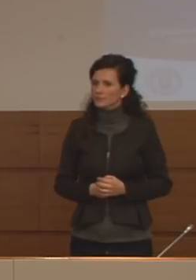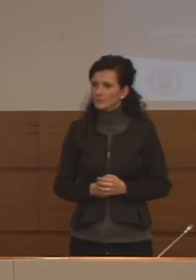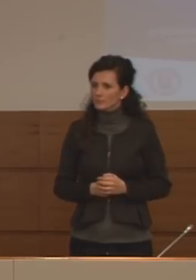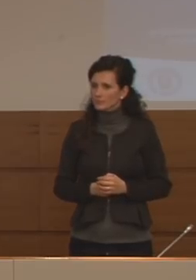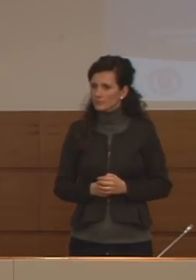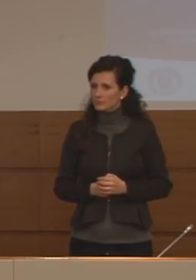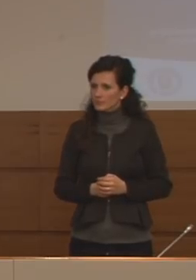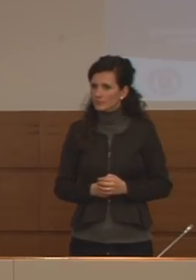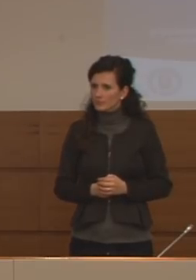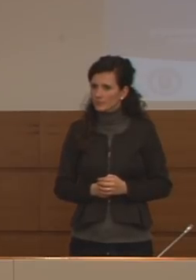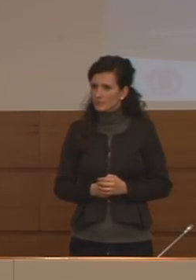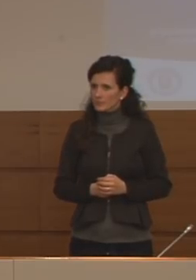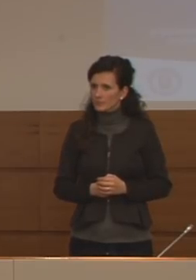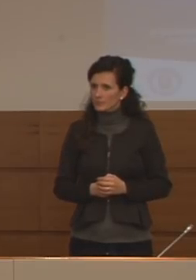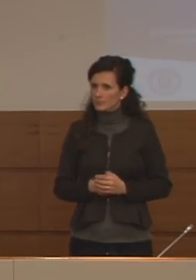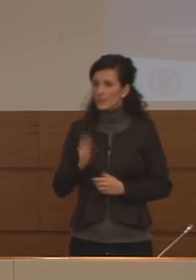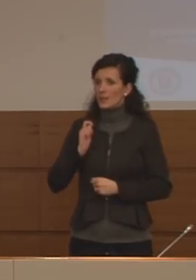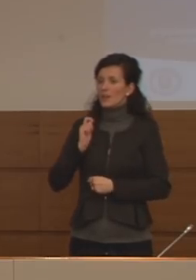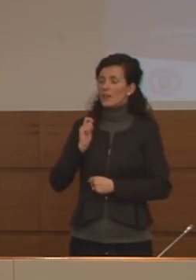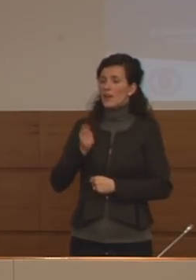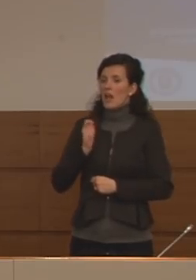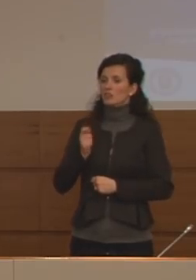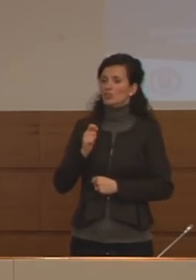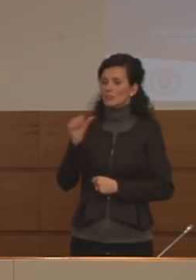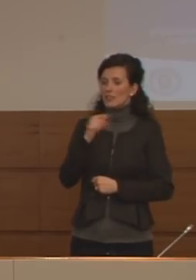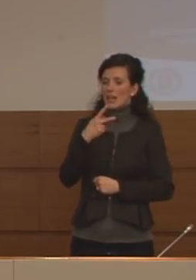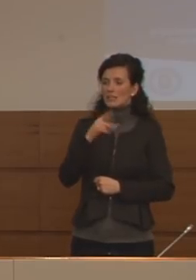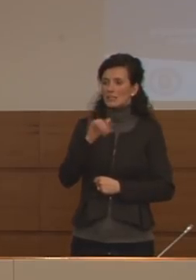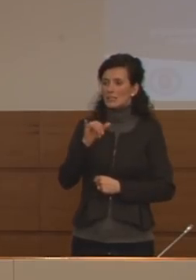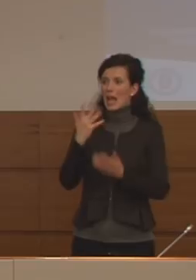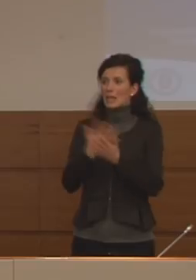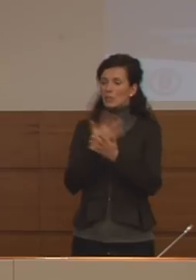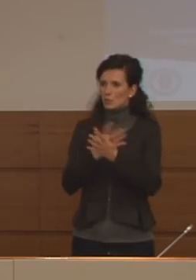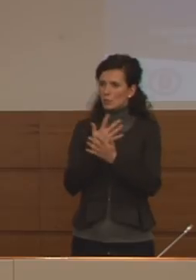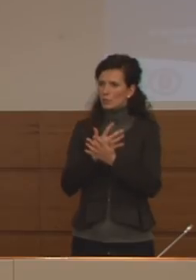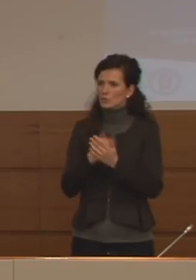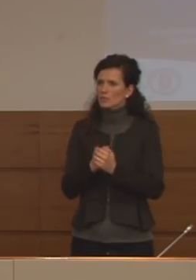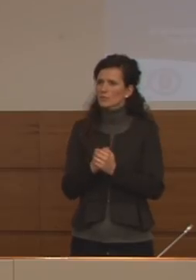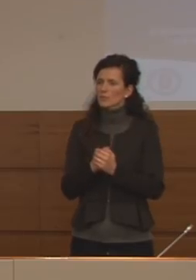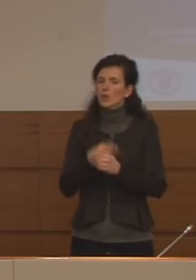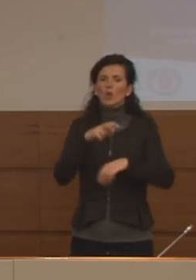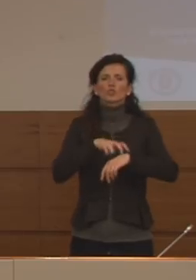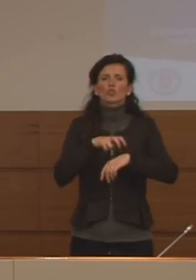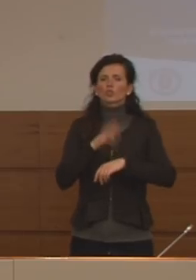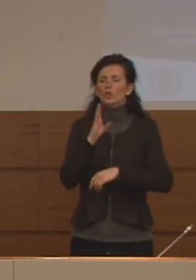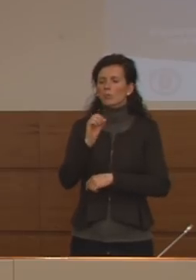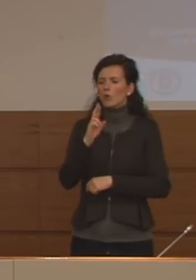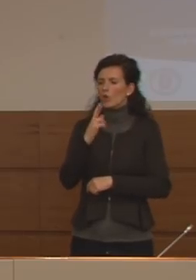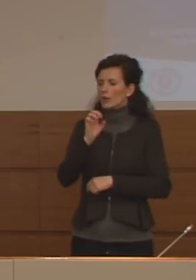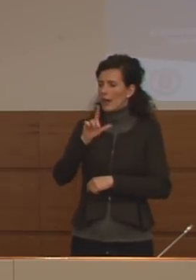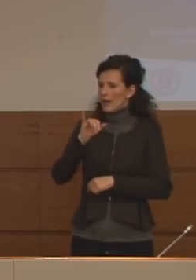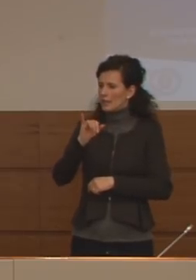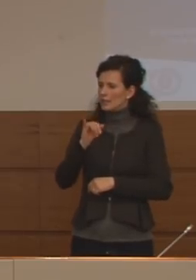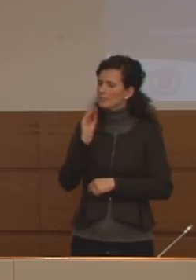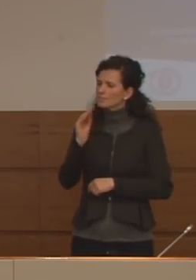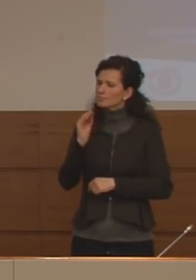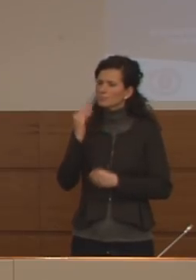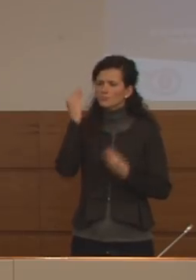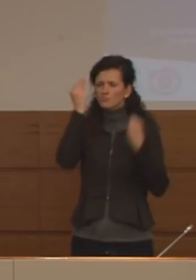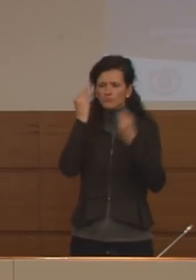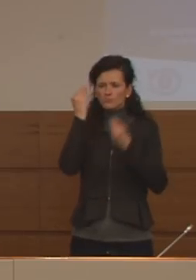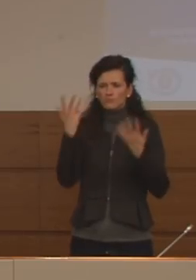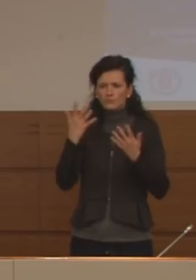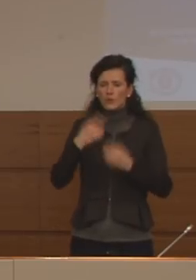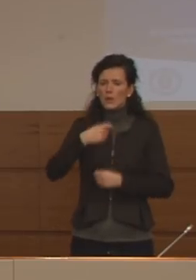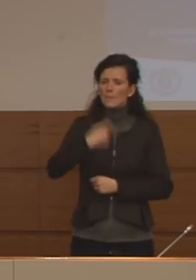a varese agenzia sky news al dottor borrelli volo chiedere un commento una risposta alle parole del presidente